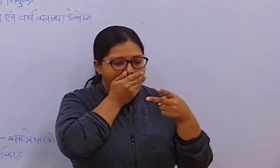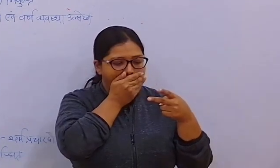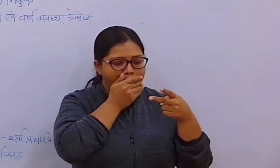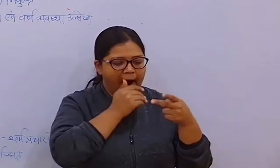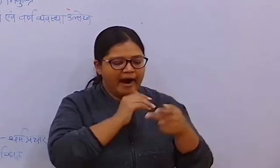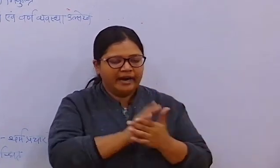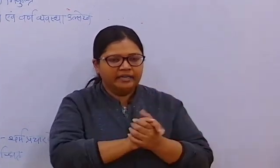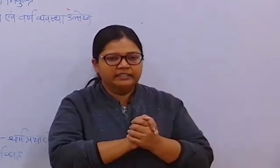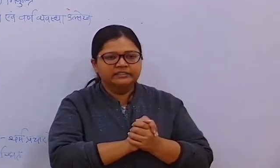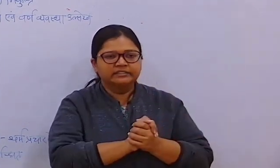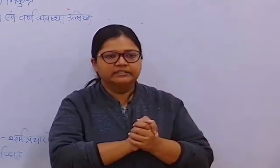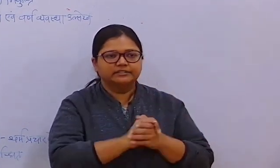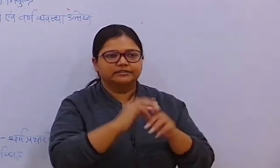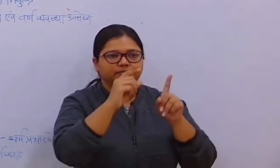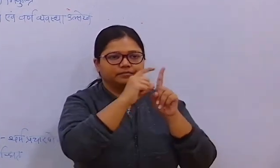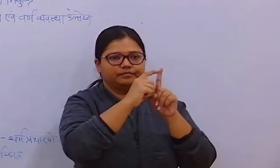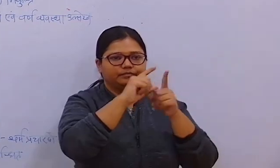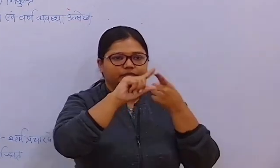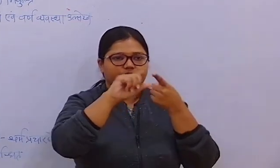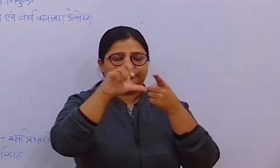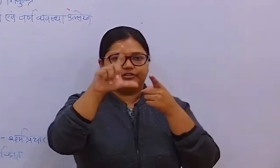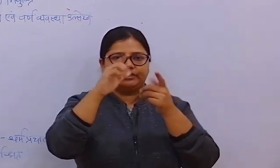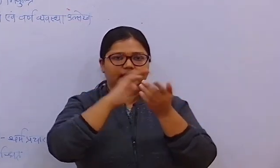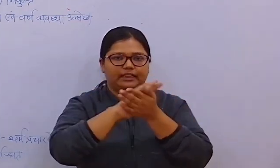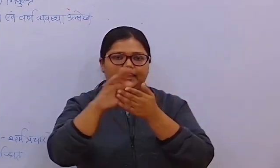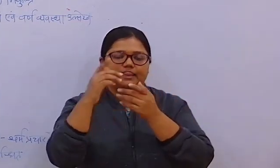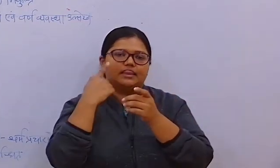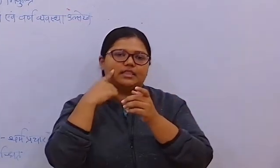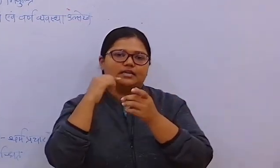दिल्ली टोकरा, दिल्ली टोकरा,